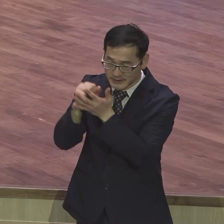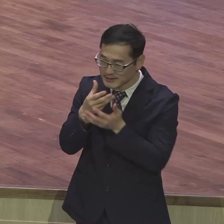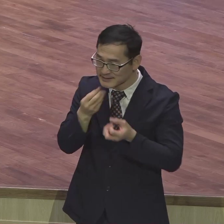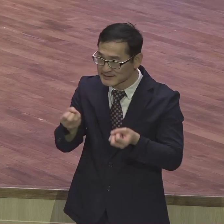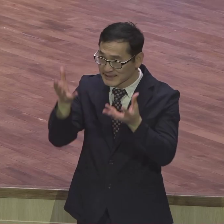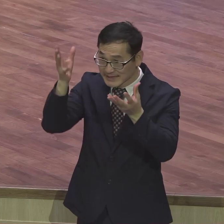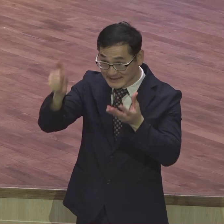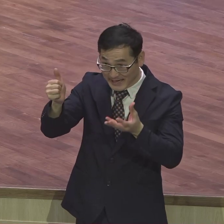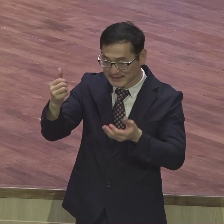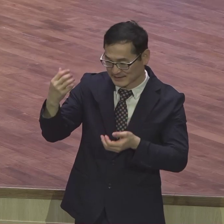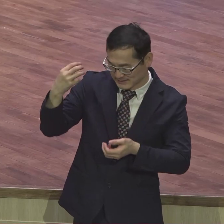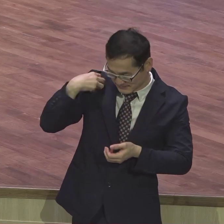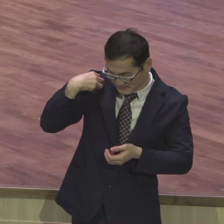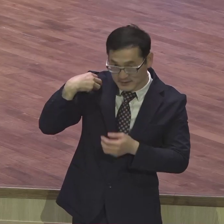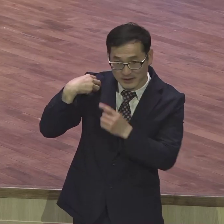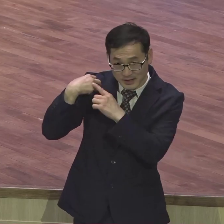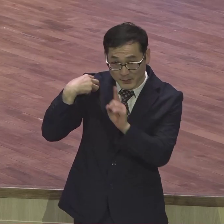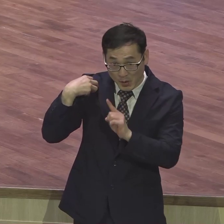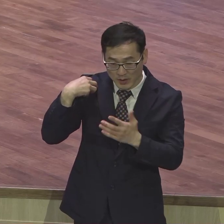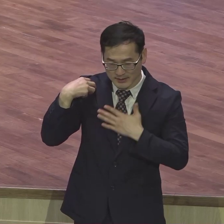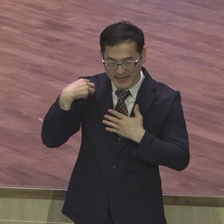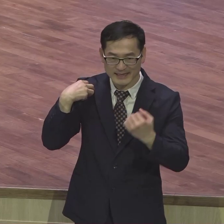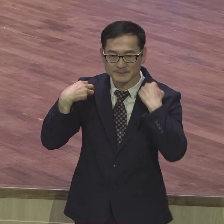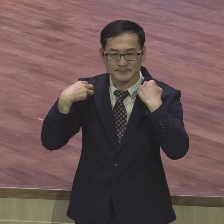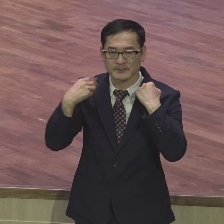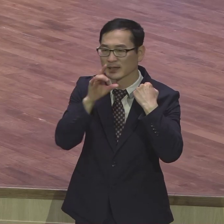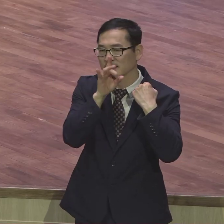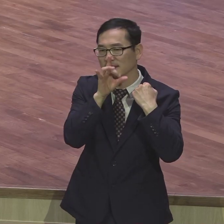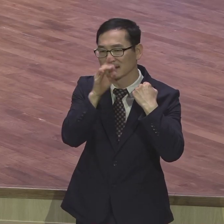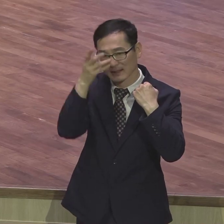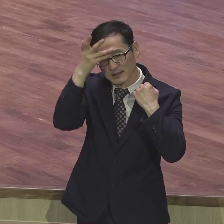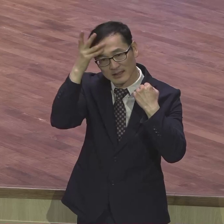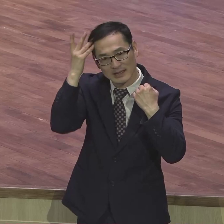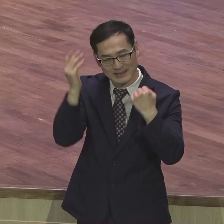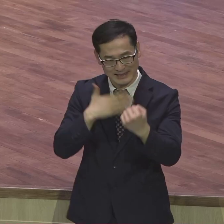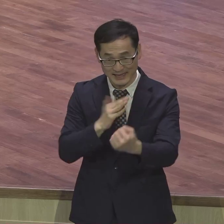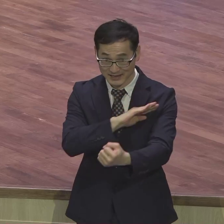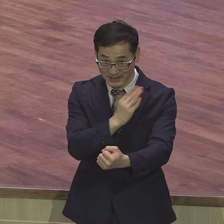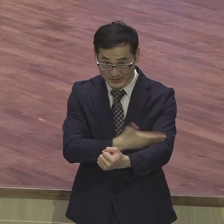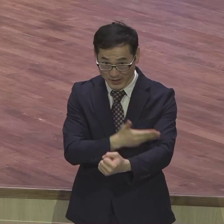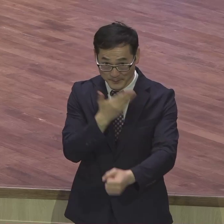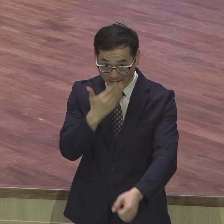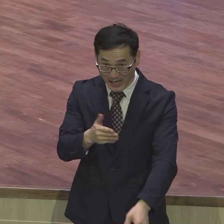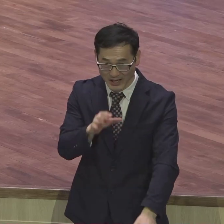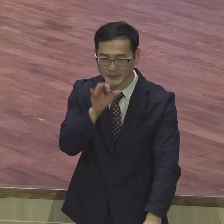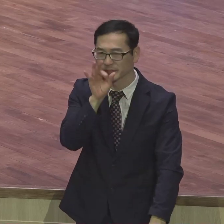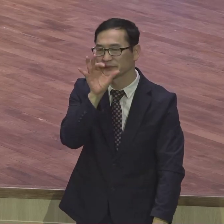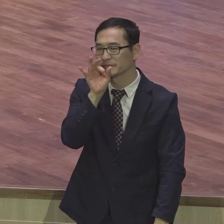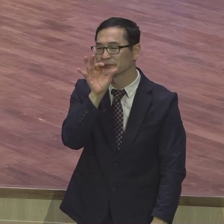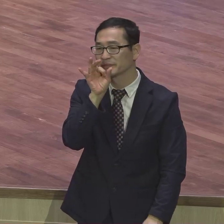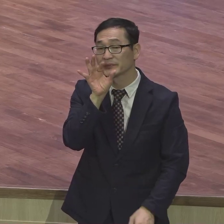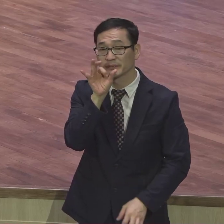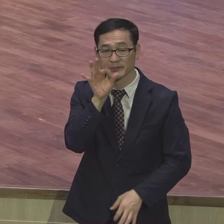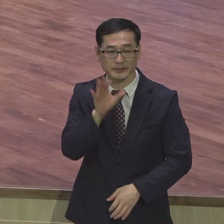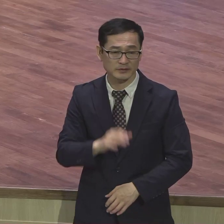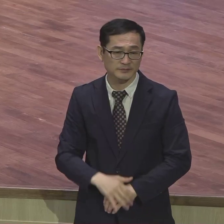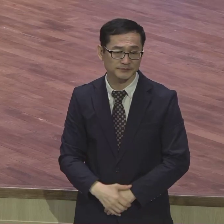우리의 힘이 아니다 라는 거예요 내 능력이 아니다 라는 거예요 그거 아셔야 돼요